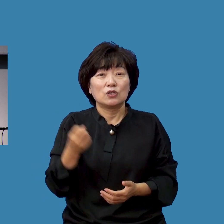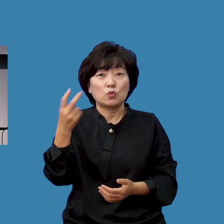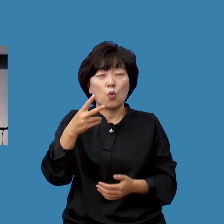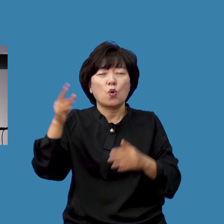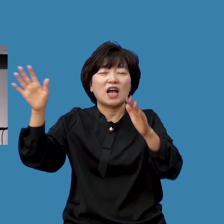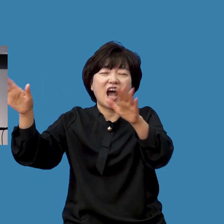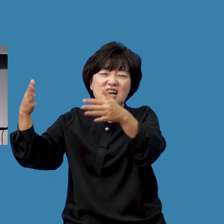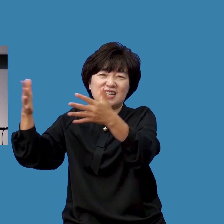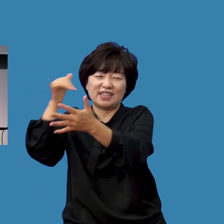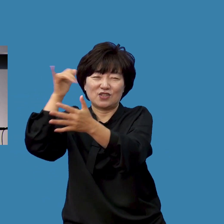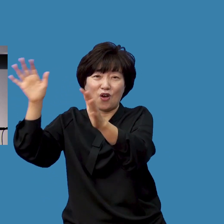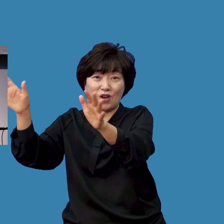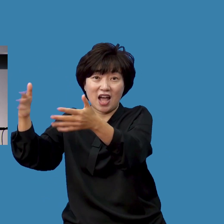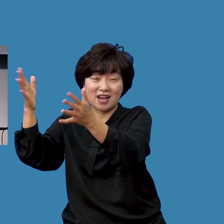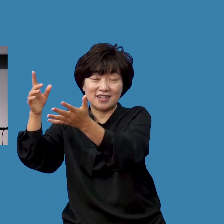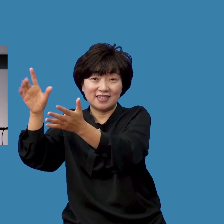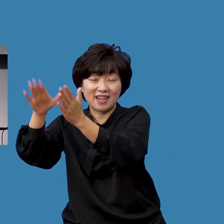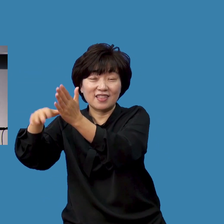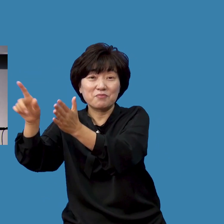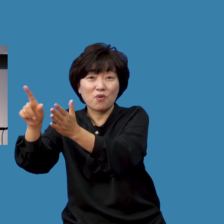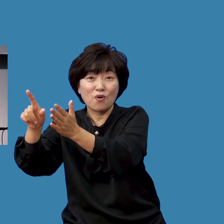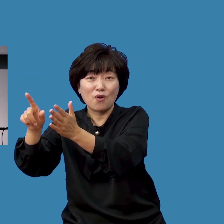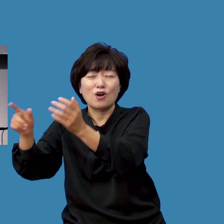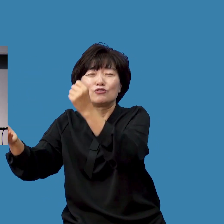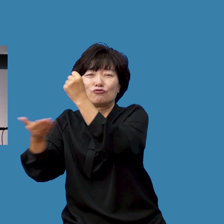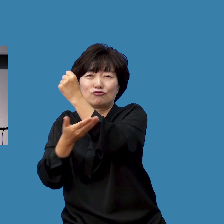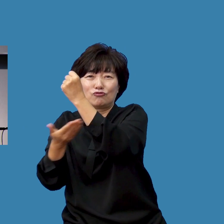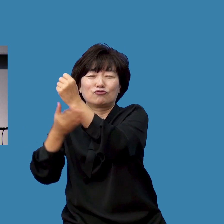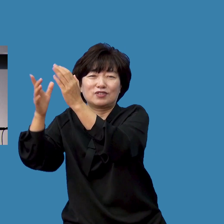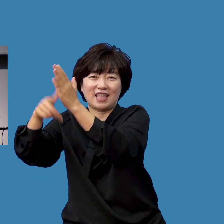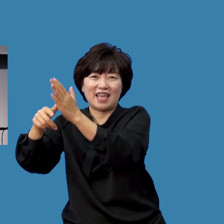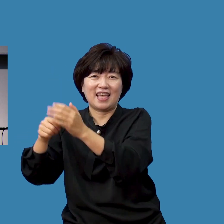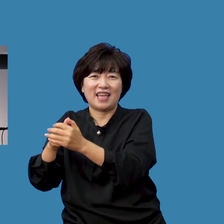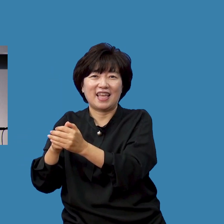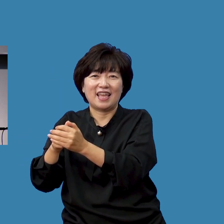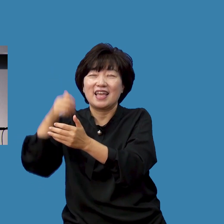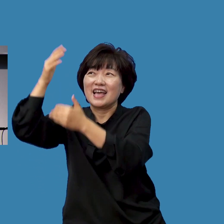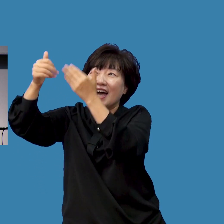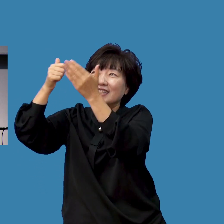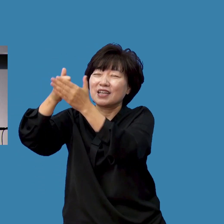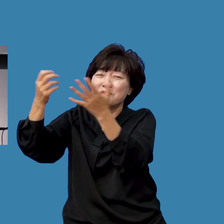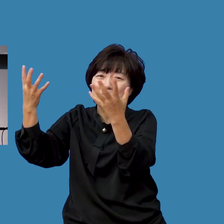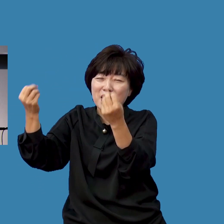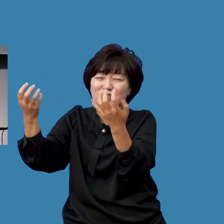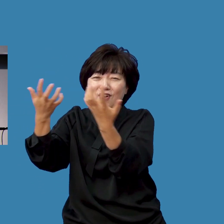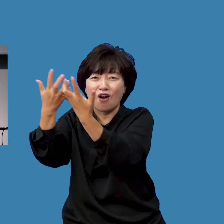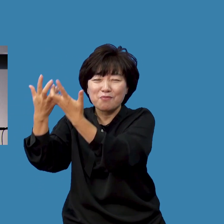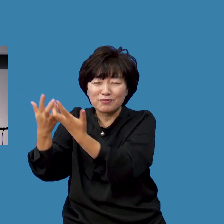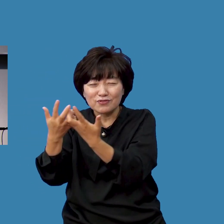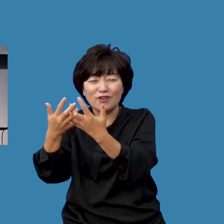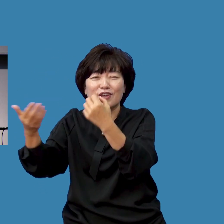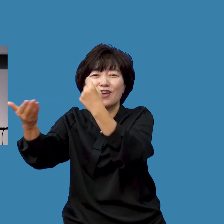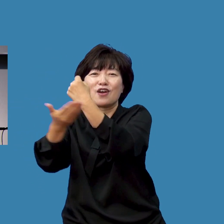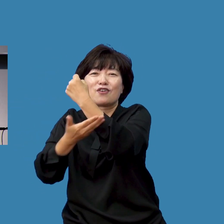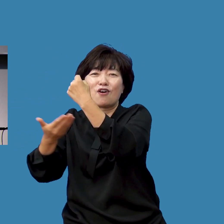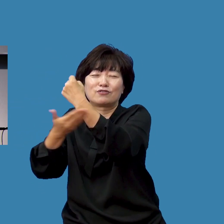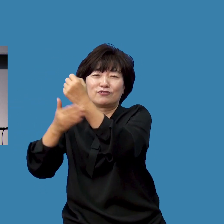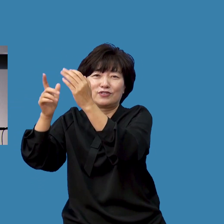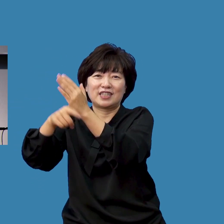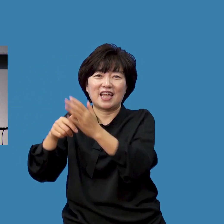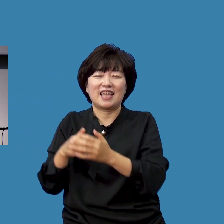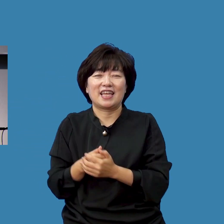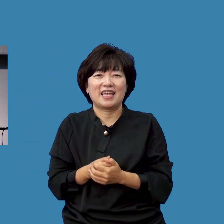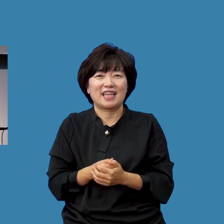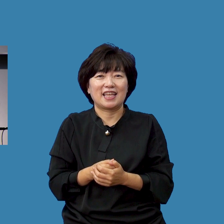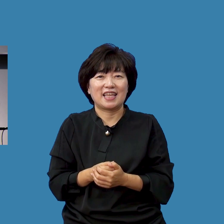바랍니다. 또한 가을이 있습니다. 가을은 여러분 잘 아시겠지만 추수의 때입니다. 이때는 하나님께서 많은 것을